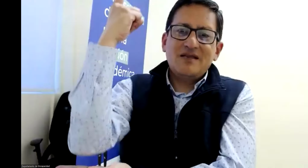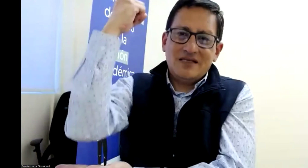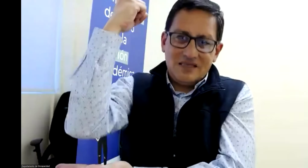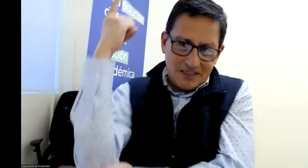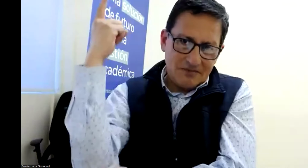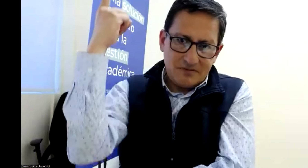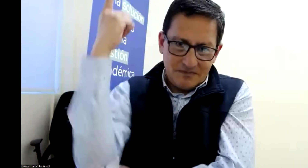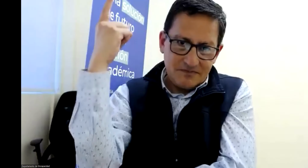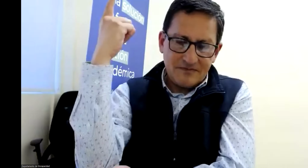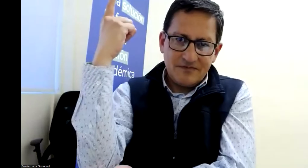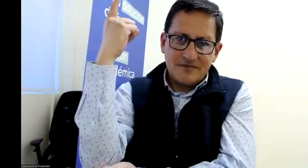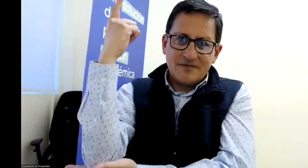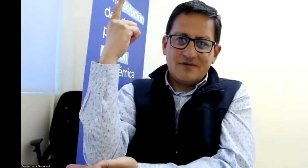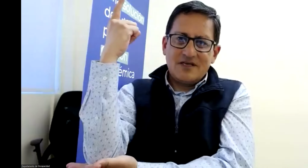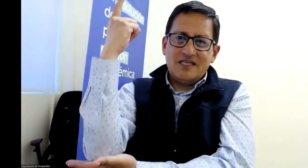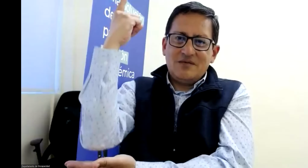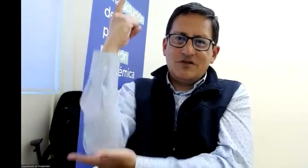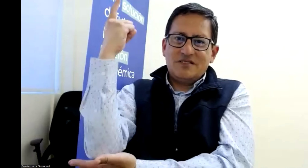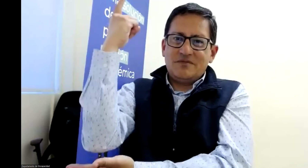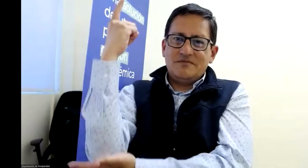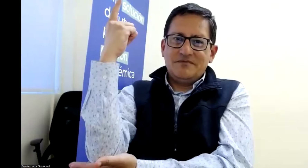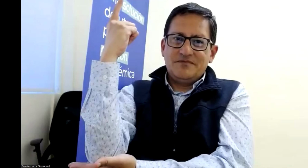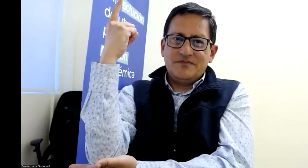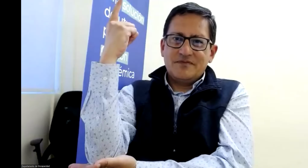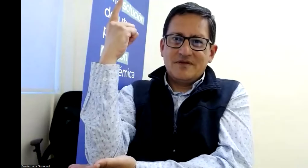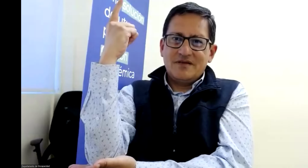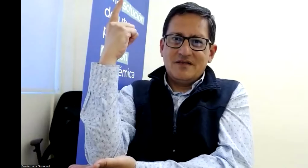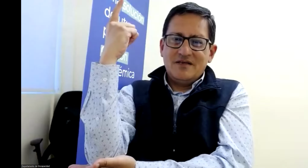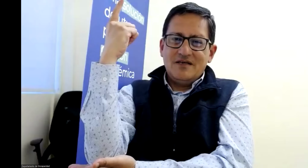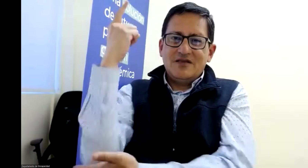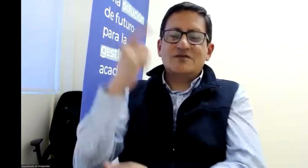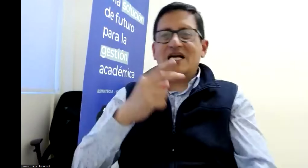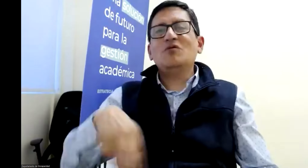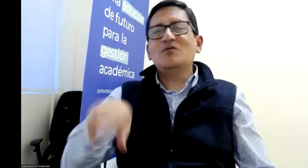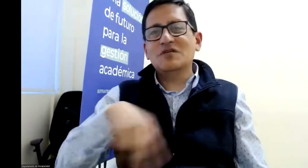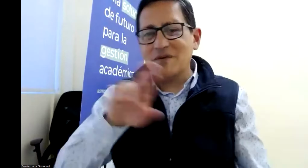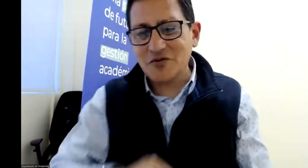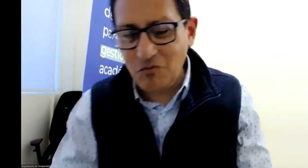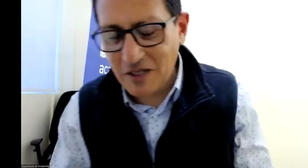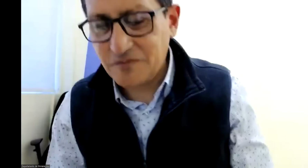mes de diciembre ahí tenemos diciembre o sea hagamos un repaso completo